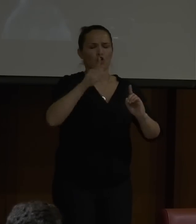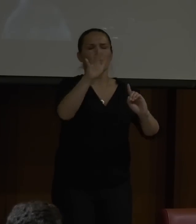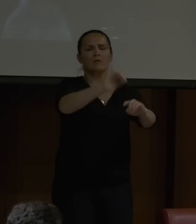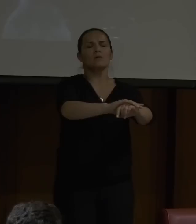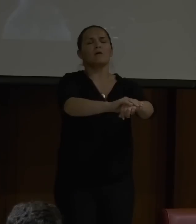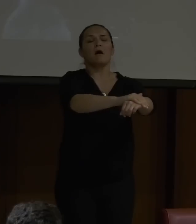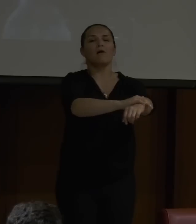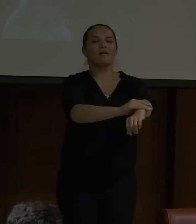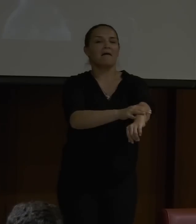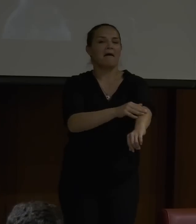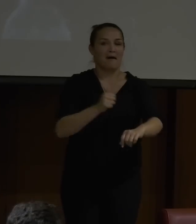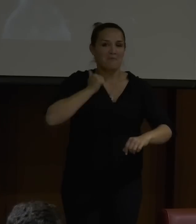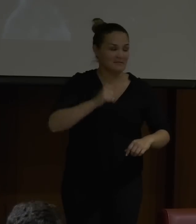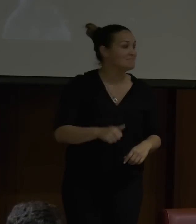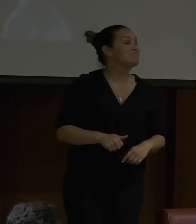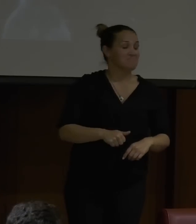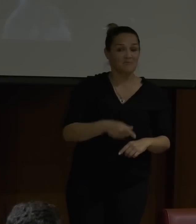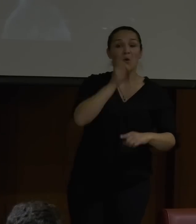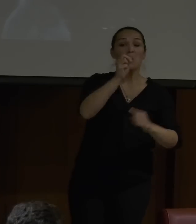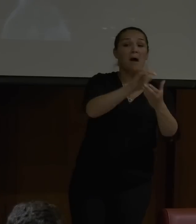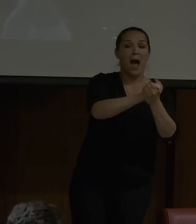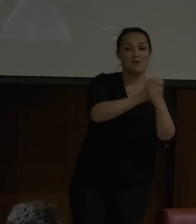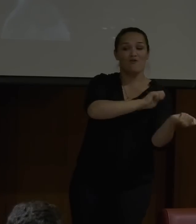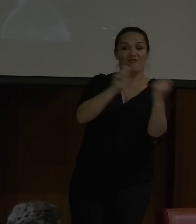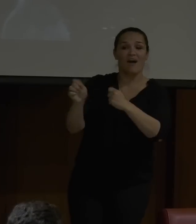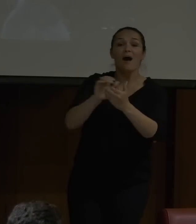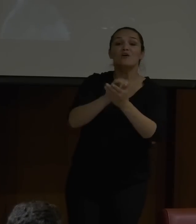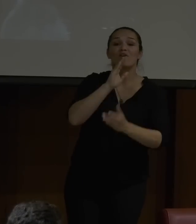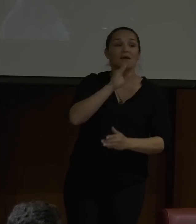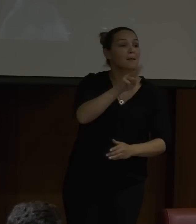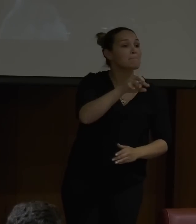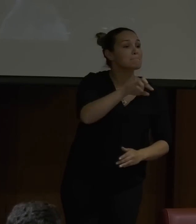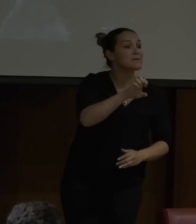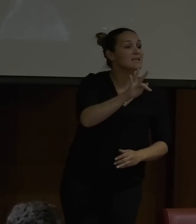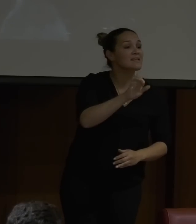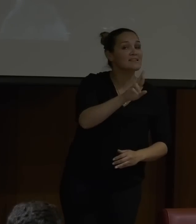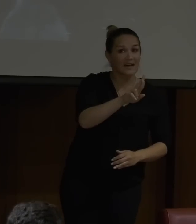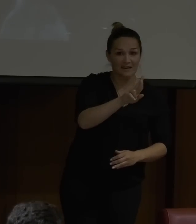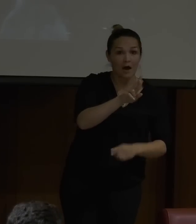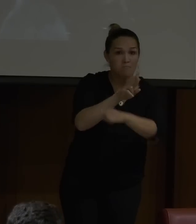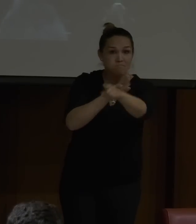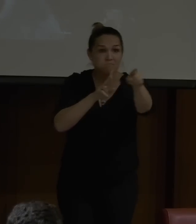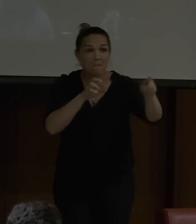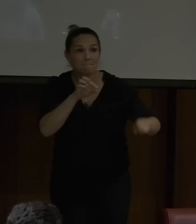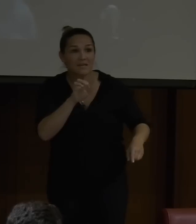amigo de él, Peter Olivella lo heredó. Peter, que nos lo confirme que está por